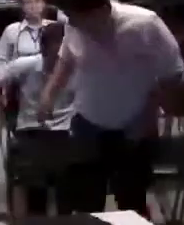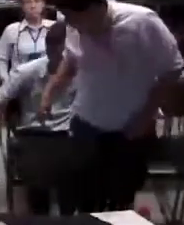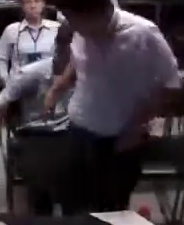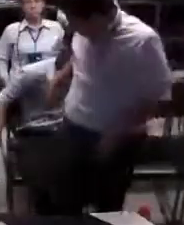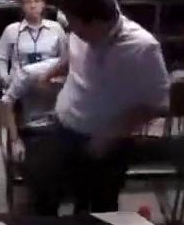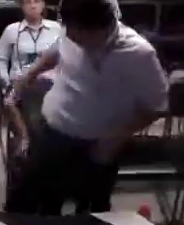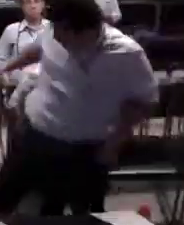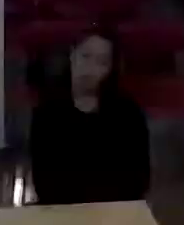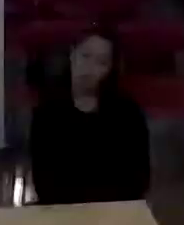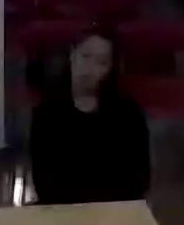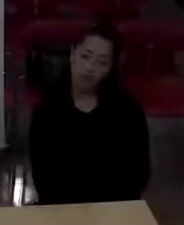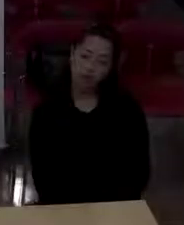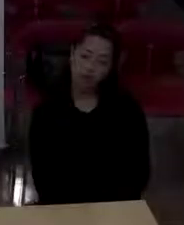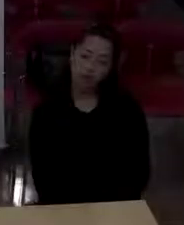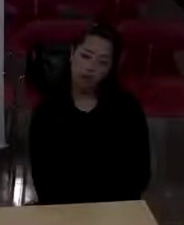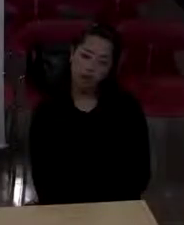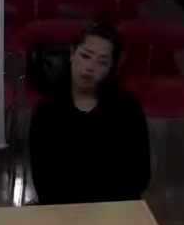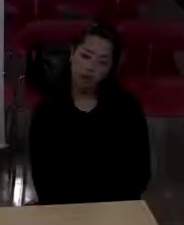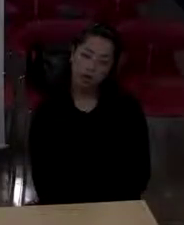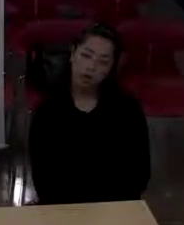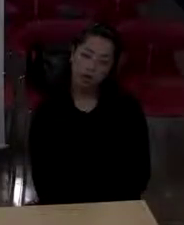Bueno.